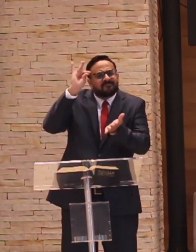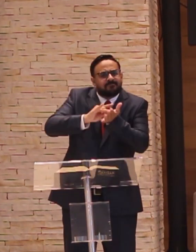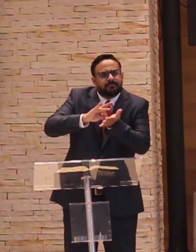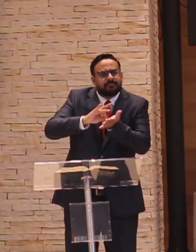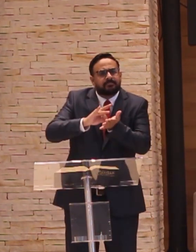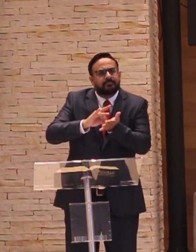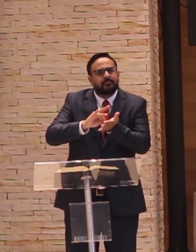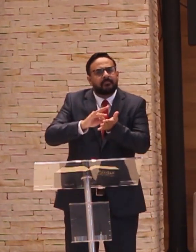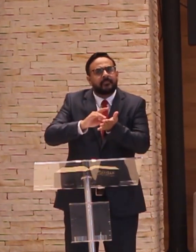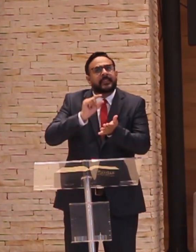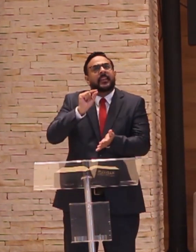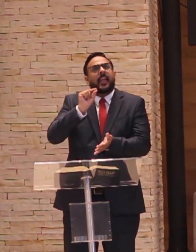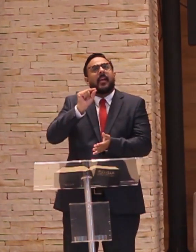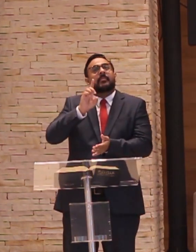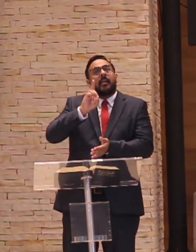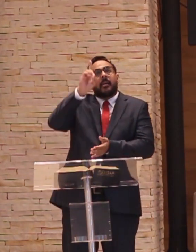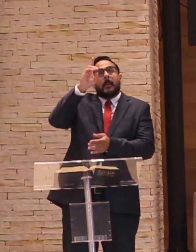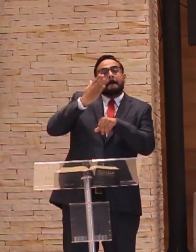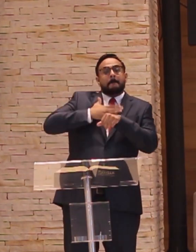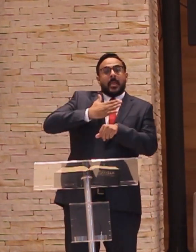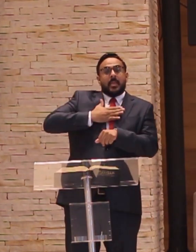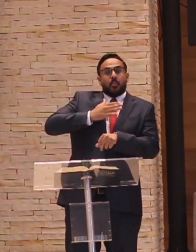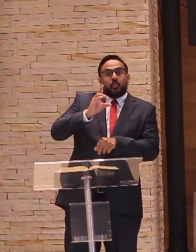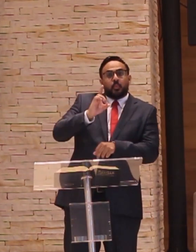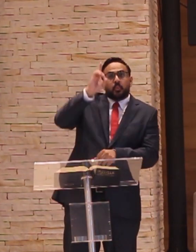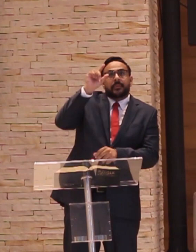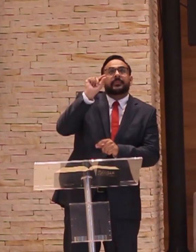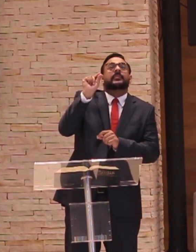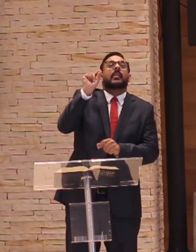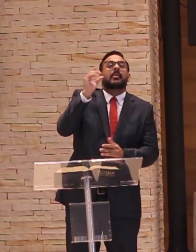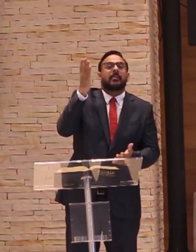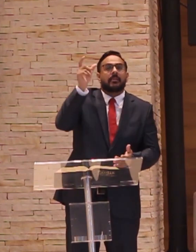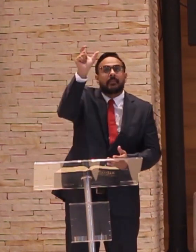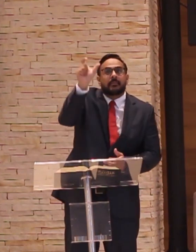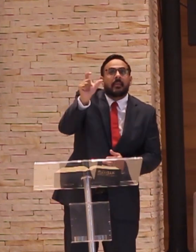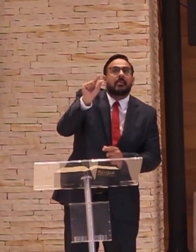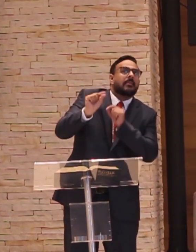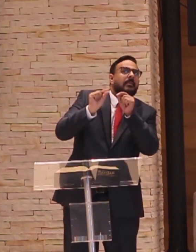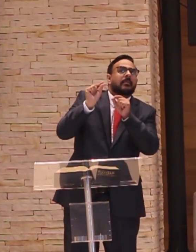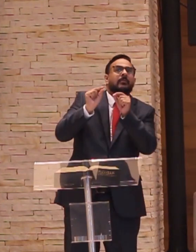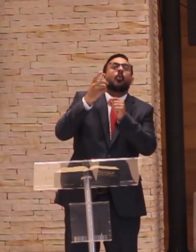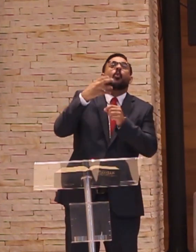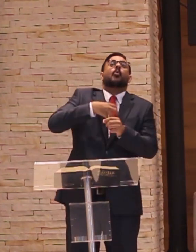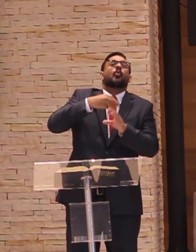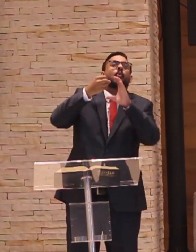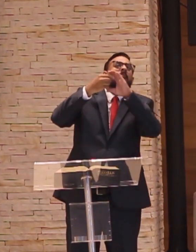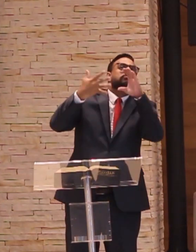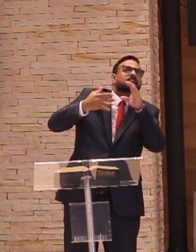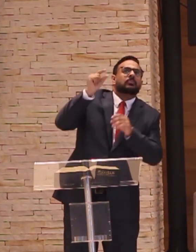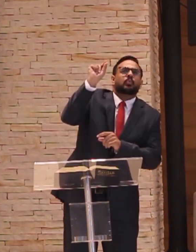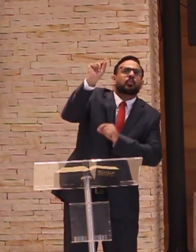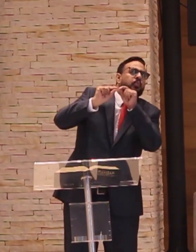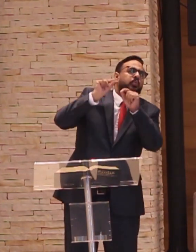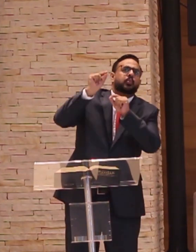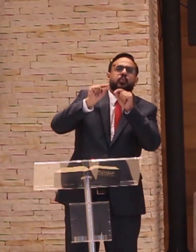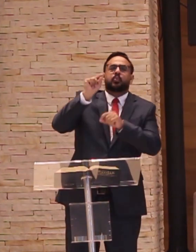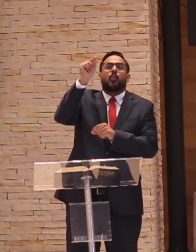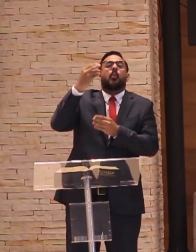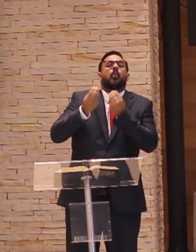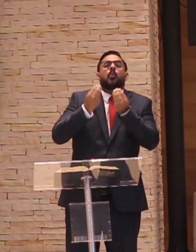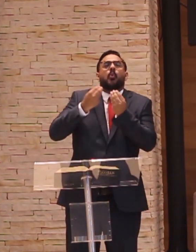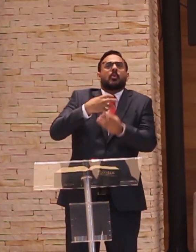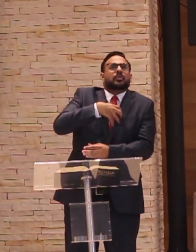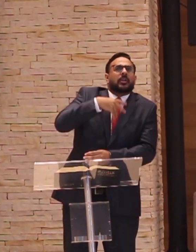Deus, o amor que Deus tinha por ele e qual era o plano de Deus para a vida dele. E como